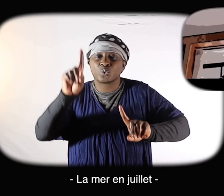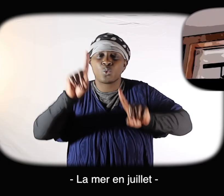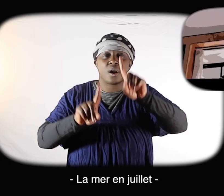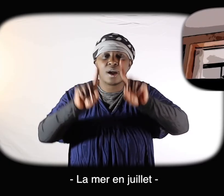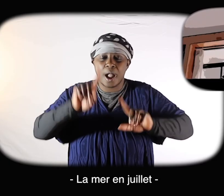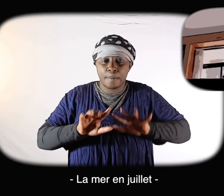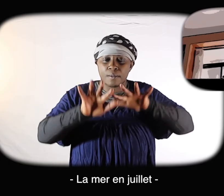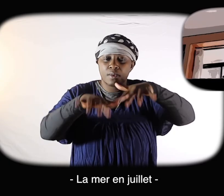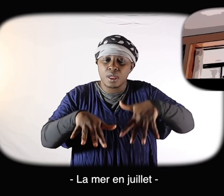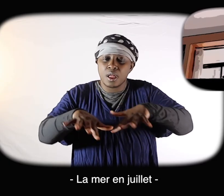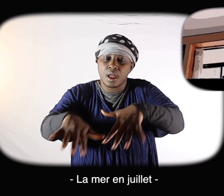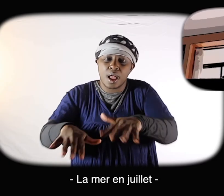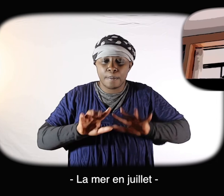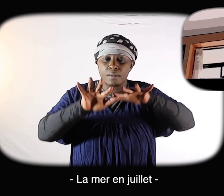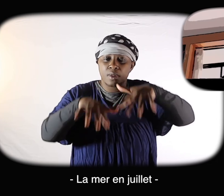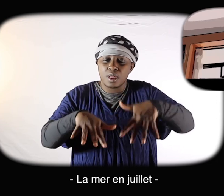七月的大海，